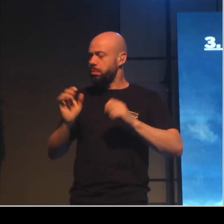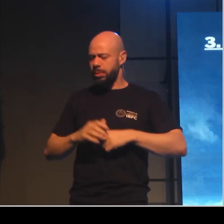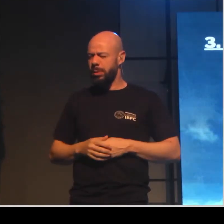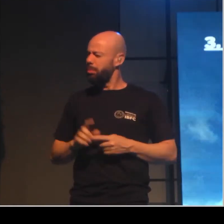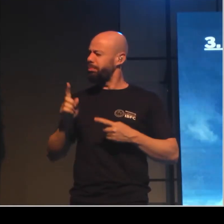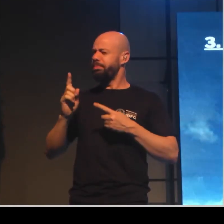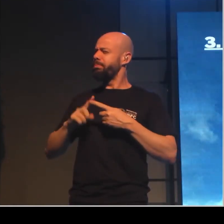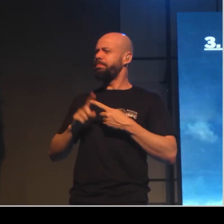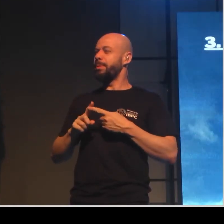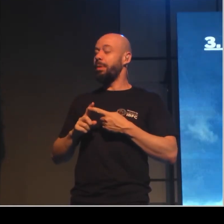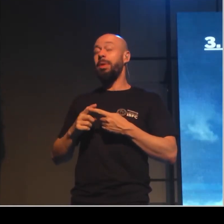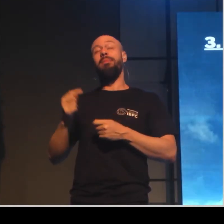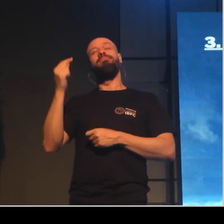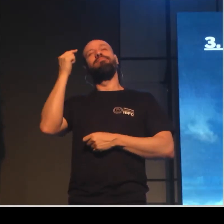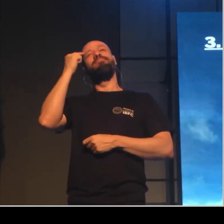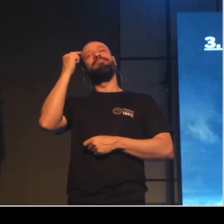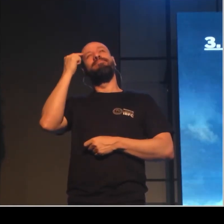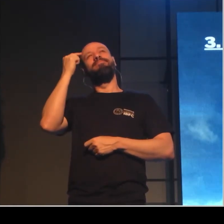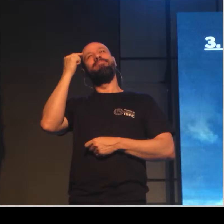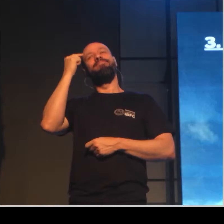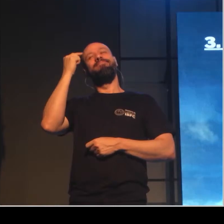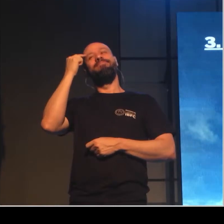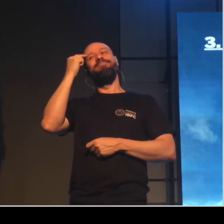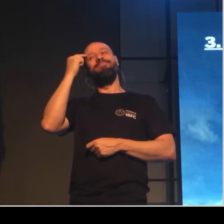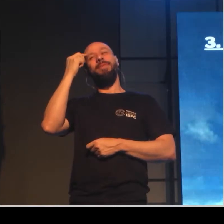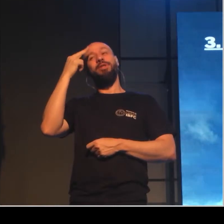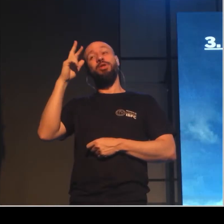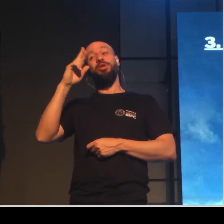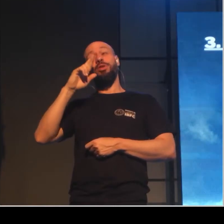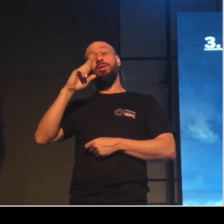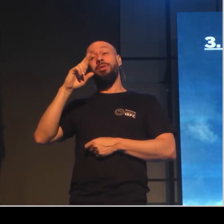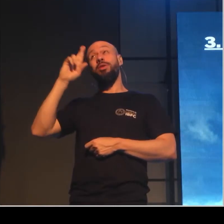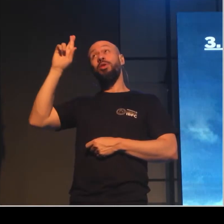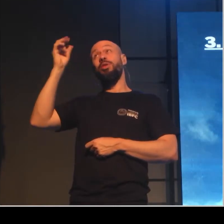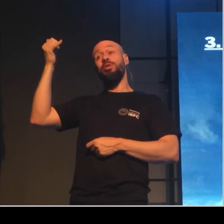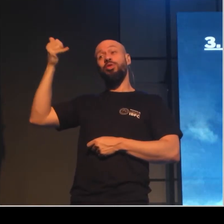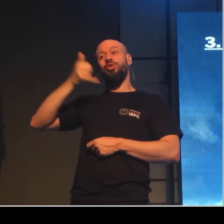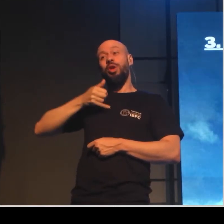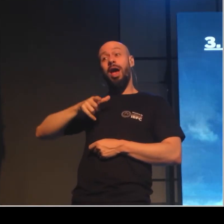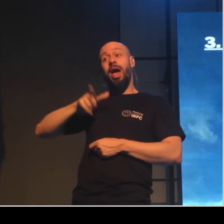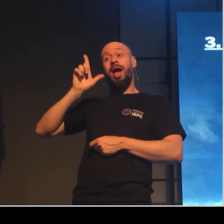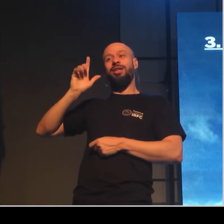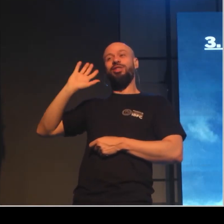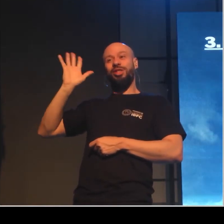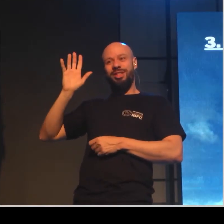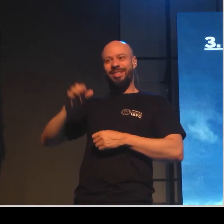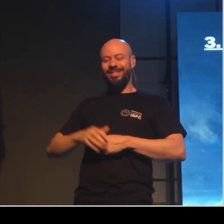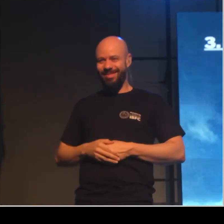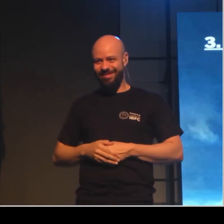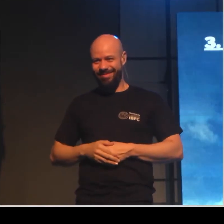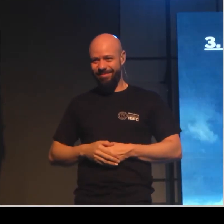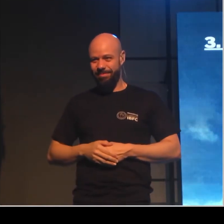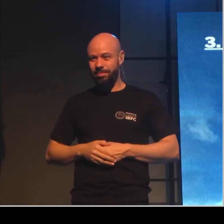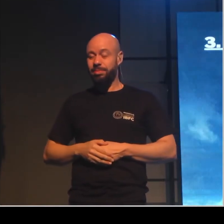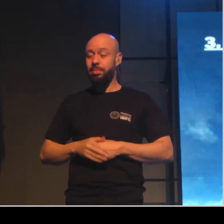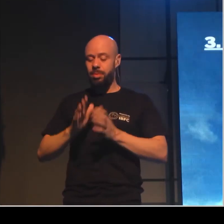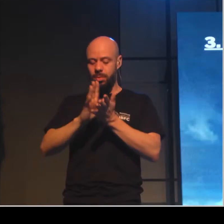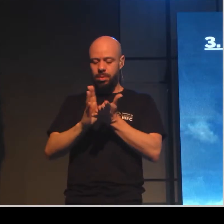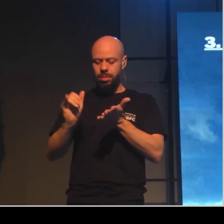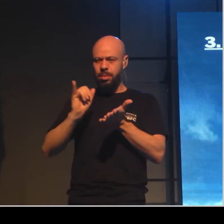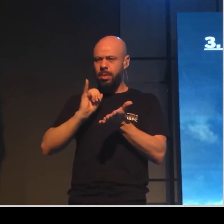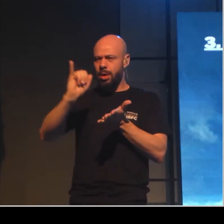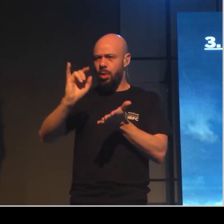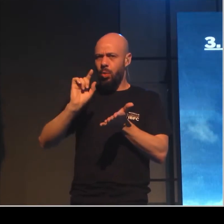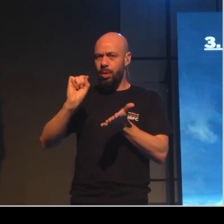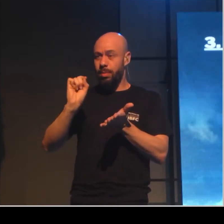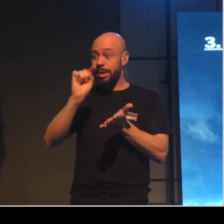estava meditando, pensando naquilo que Deus disse. A Bíblia diz que conforme o que